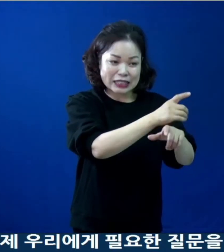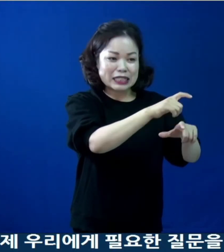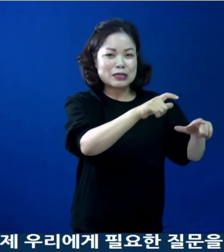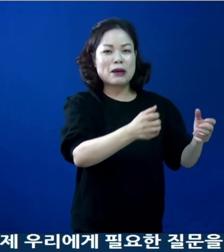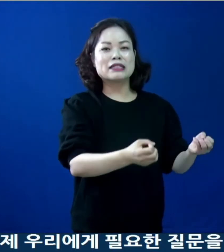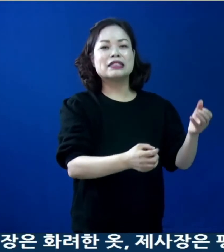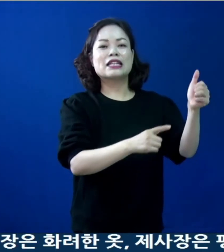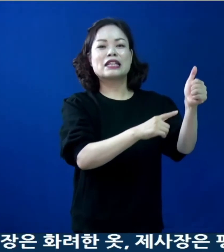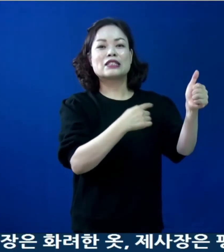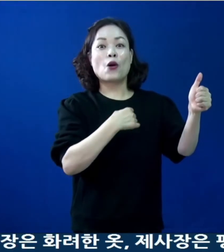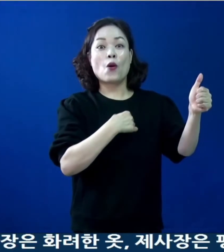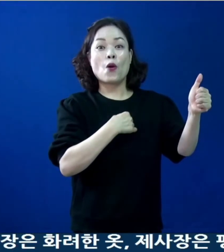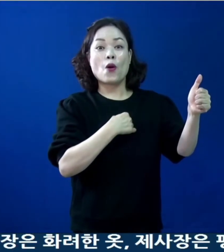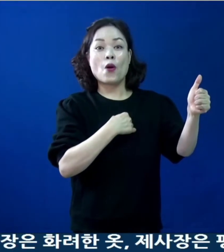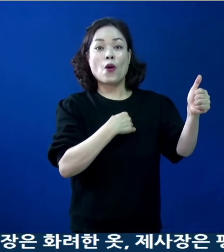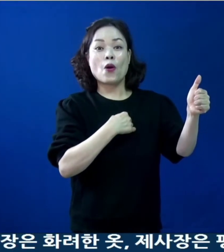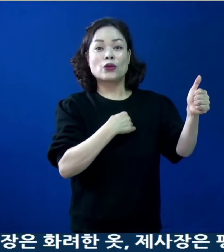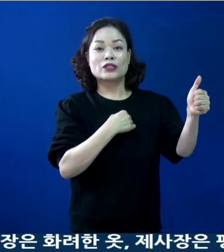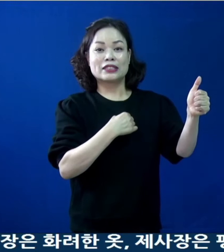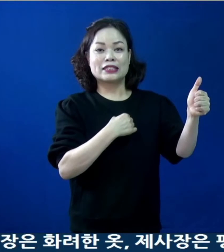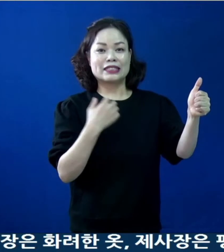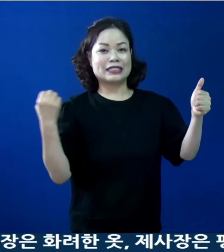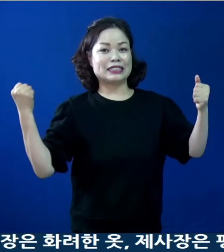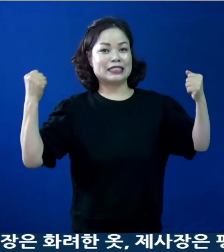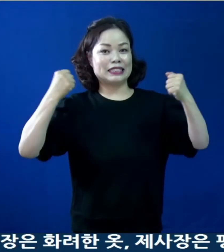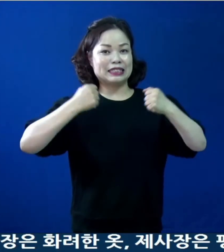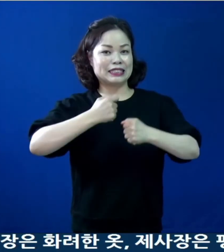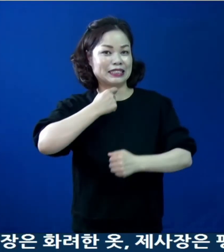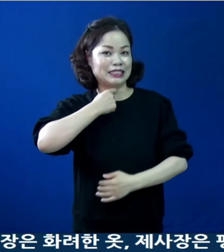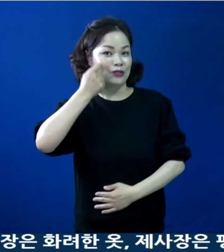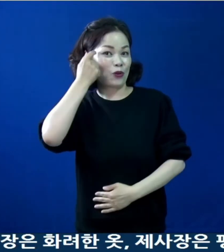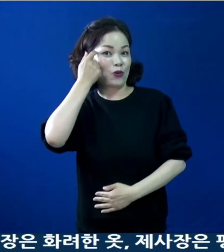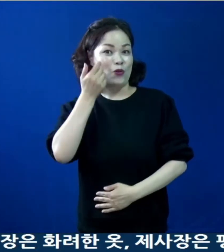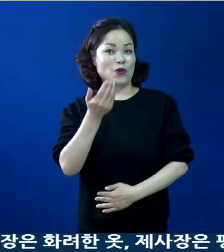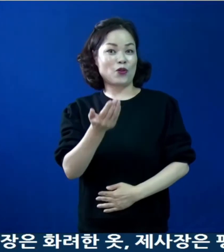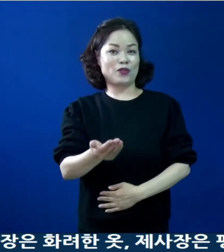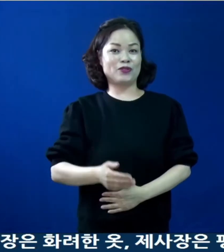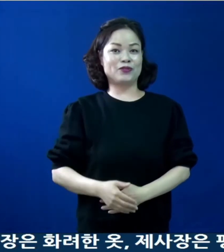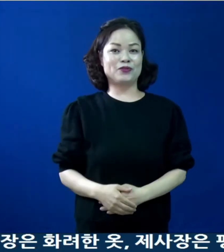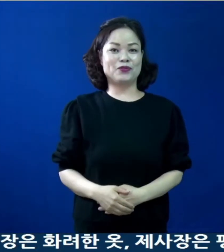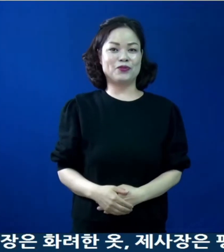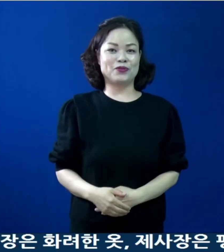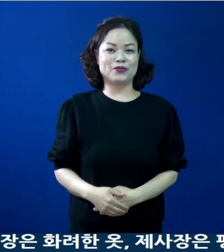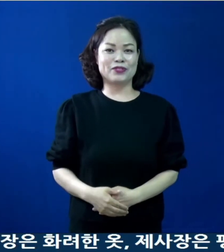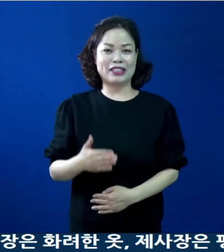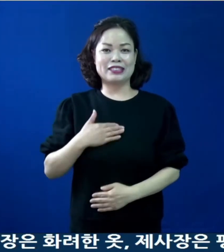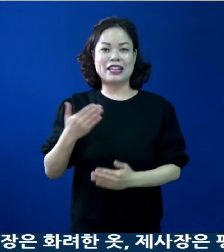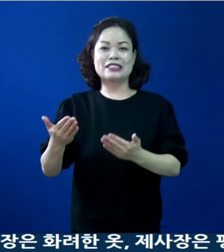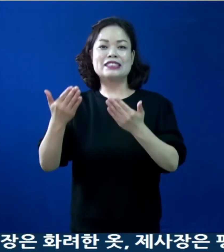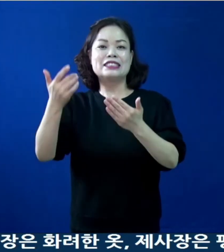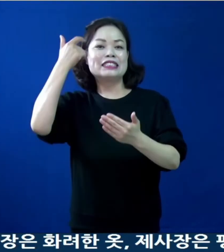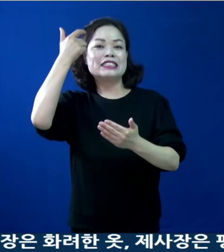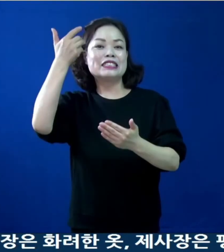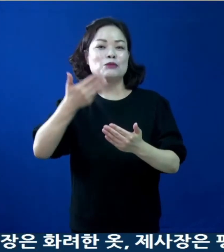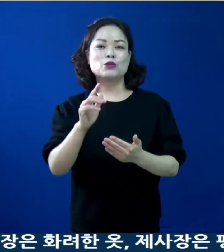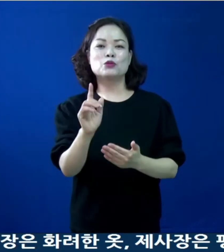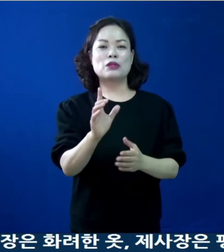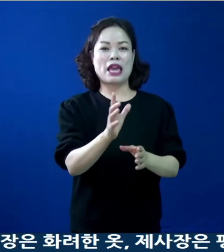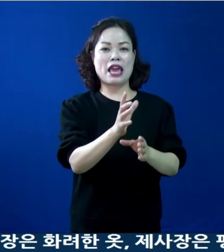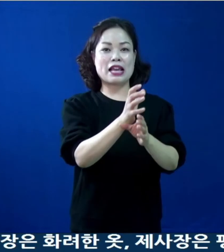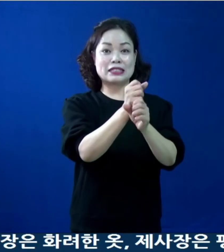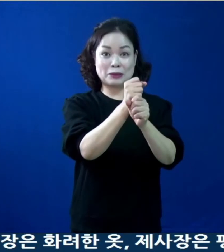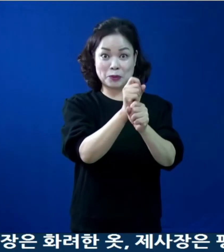제사장 옷을 입고 싶으신가요? 제가 드리려는 이 질문의 핵심은